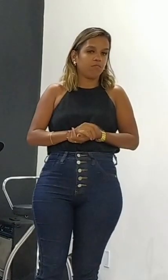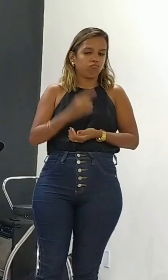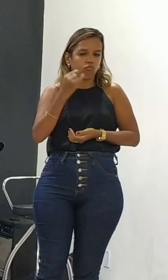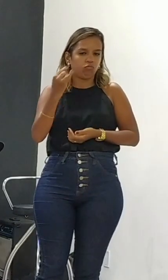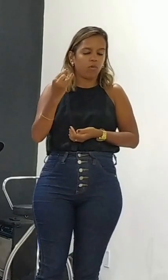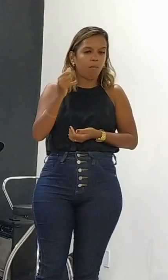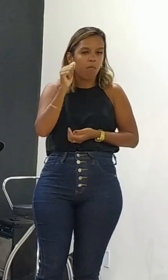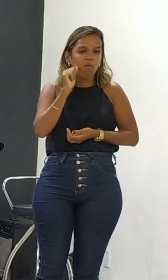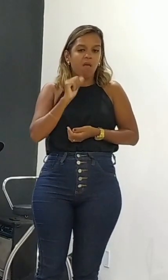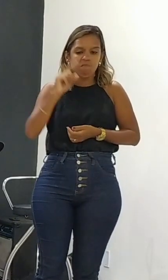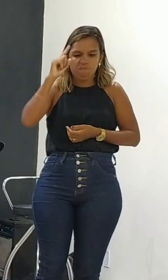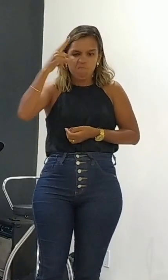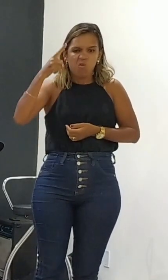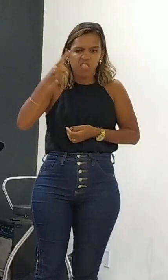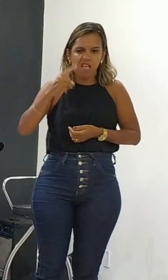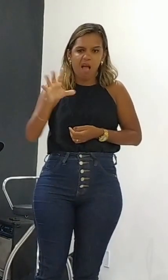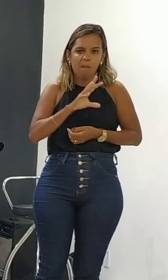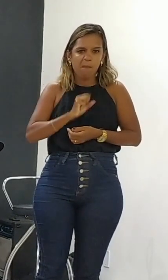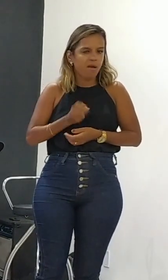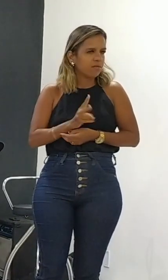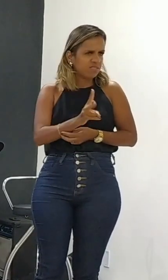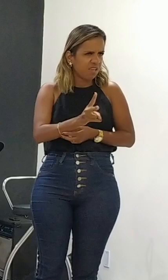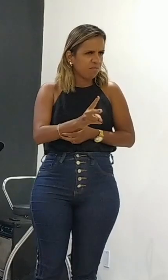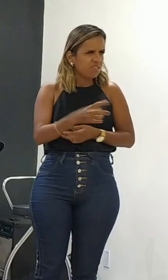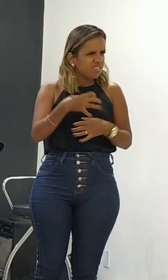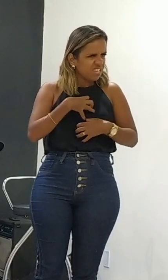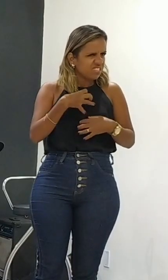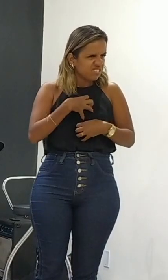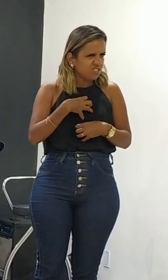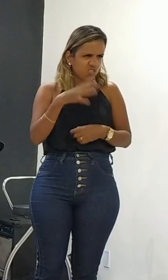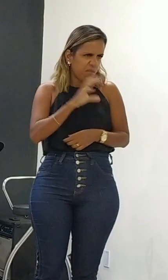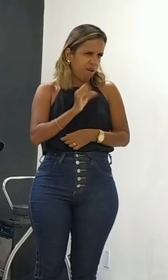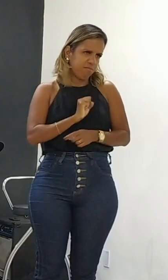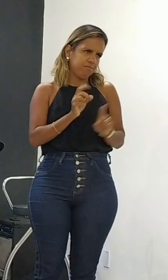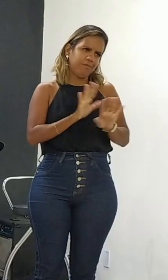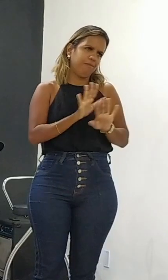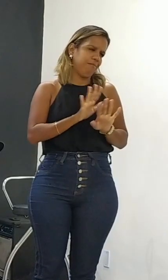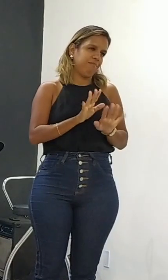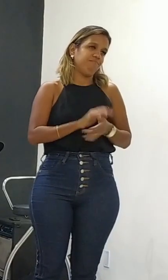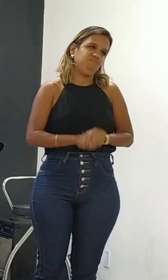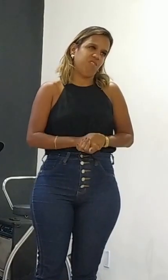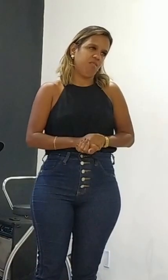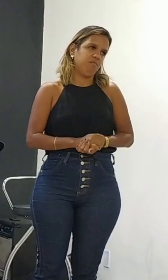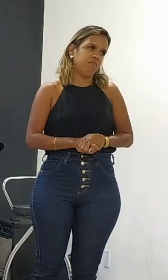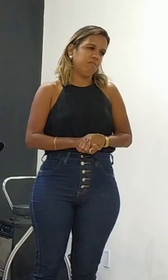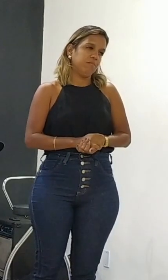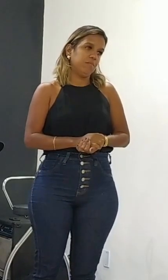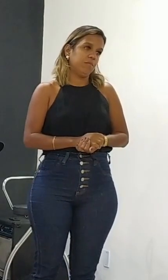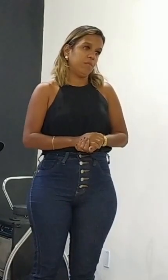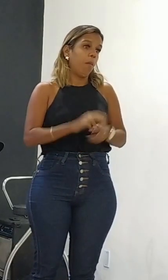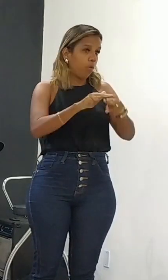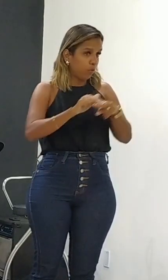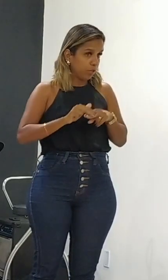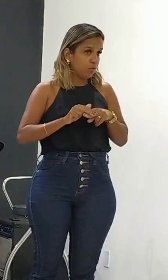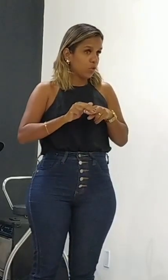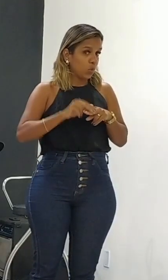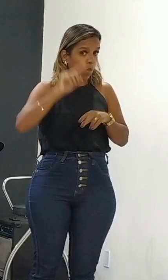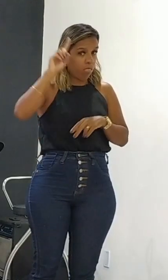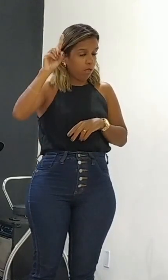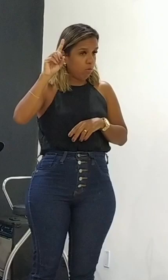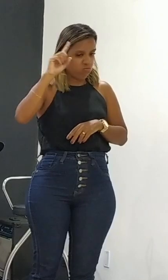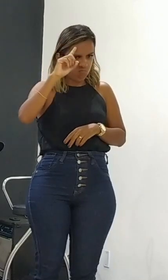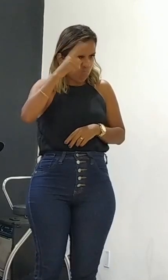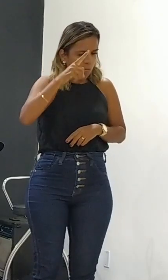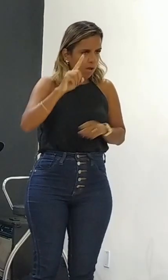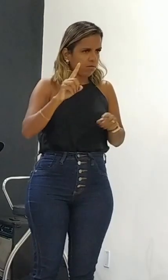obrigar ela a te amar a vida inteira, você ia se sentir amado assim? Aí ele falou: não. Falou: Deus também não. Por isso